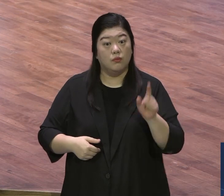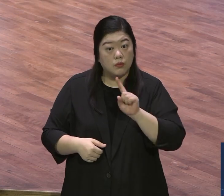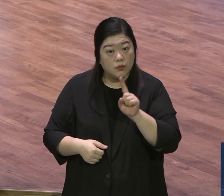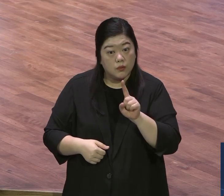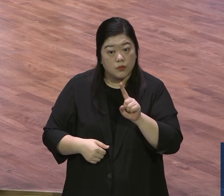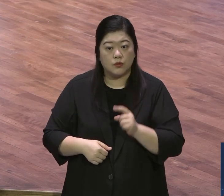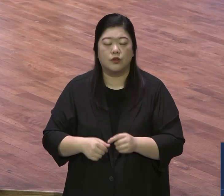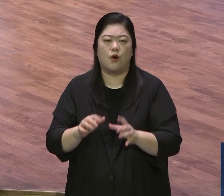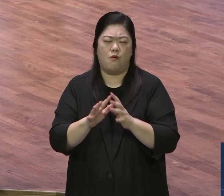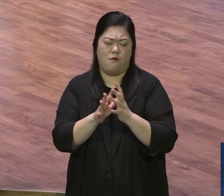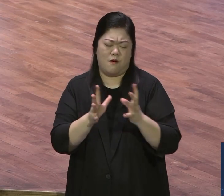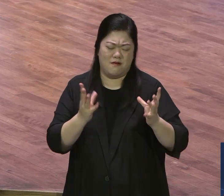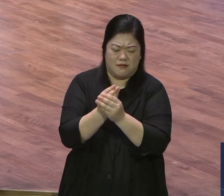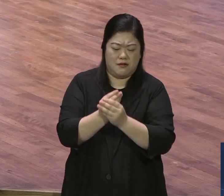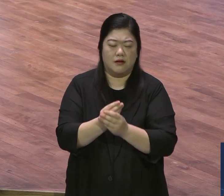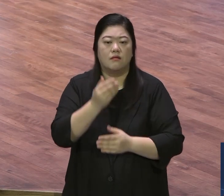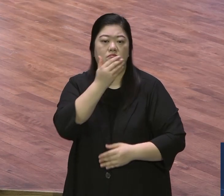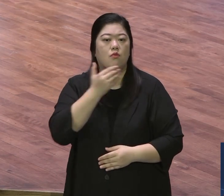절대 보금체질입니다.